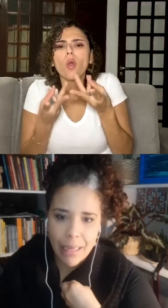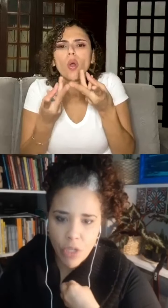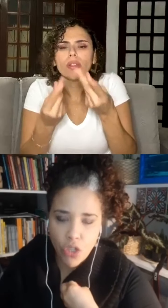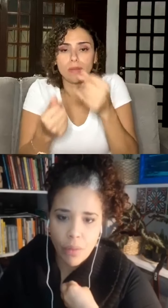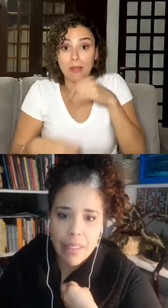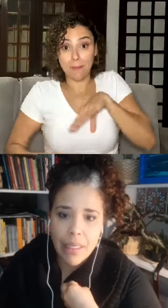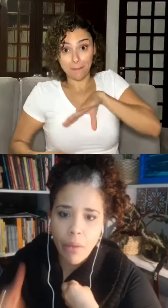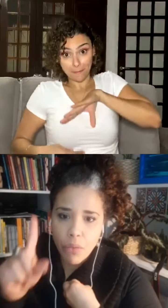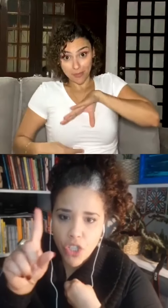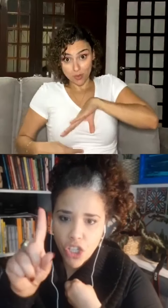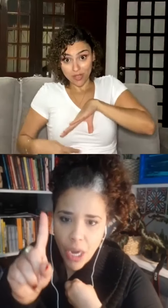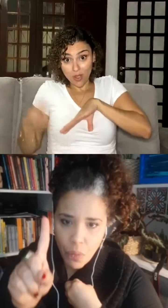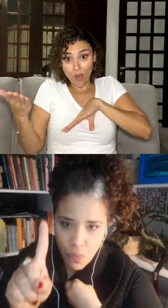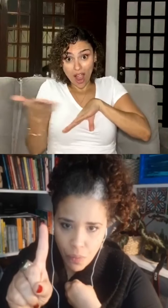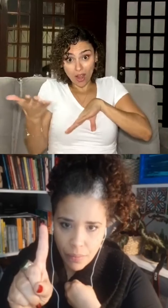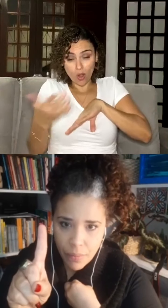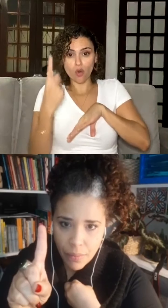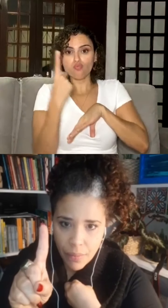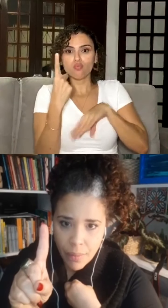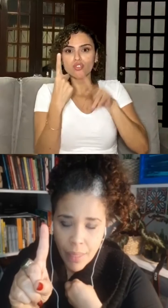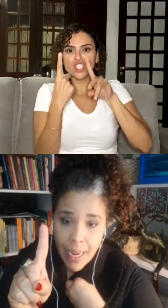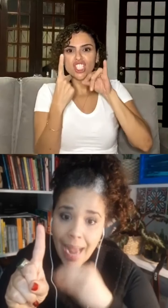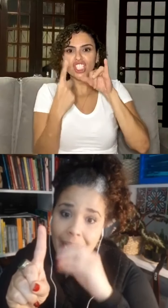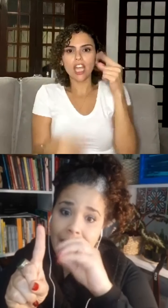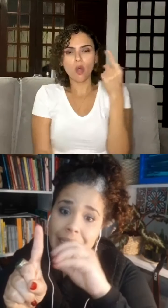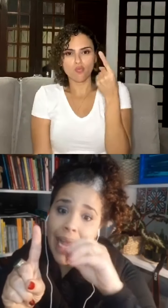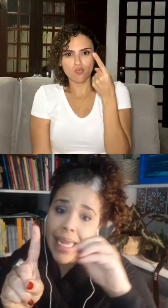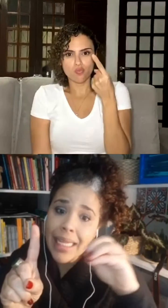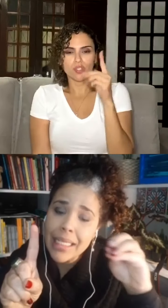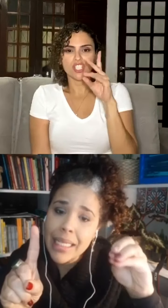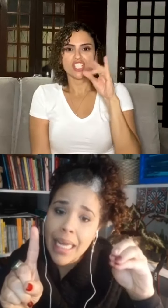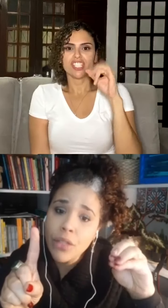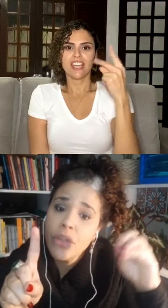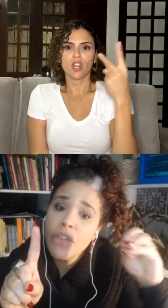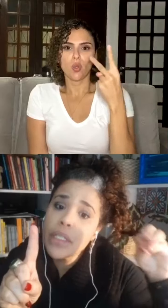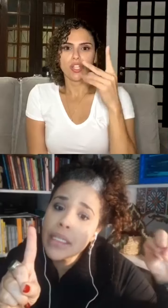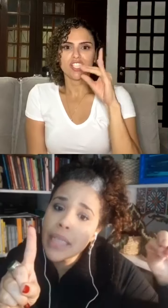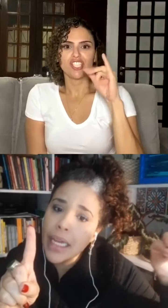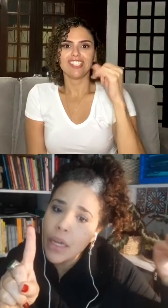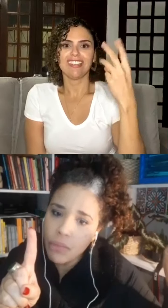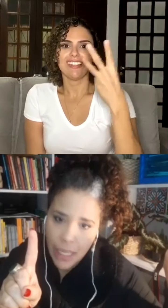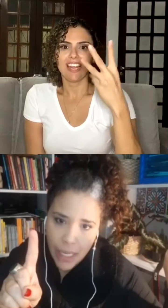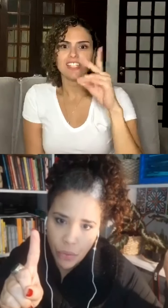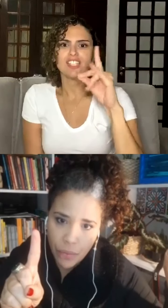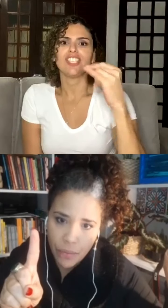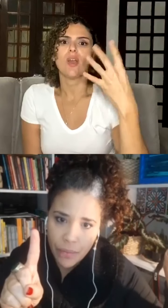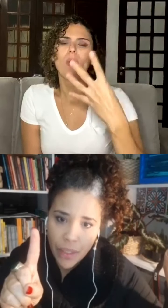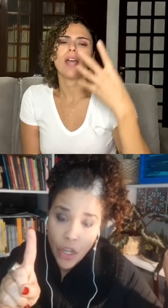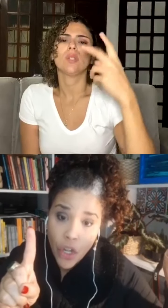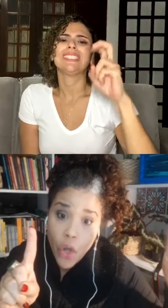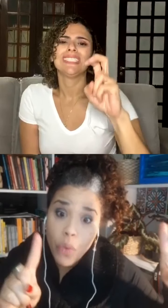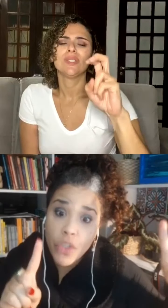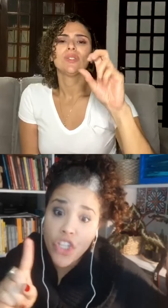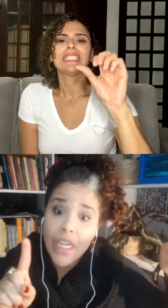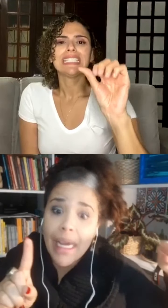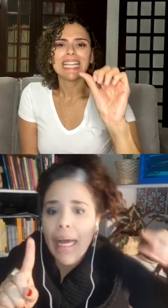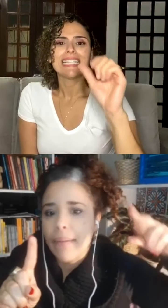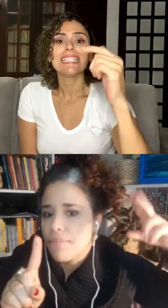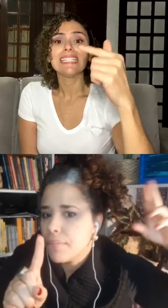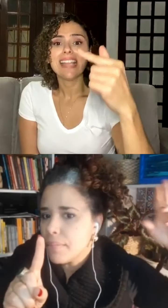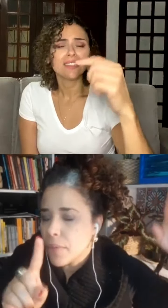a menstruação é o dia 1. Aí ela segue descendo e você segue contando. O